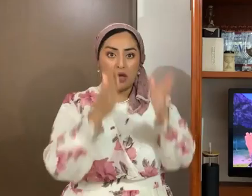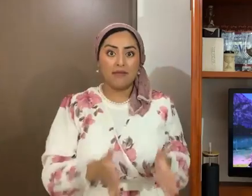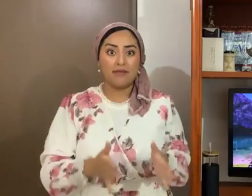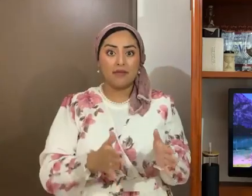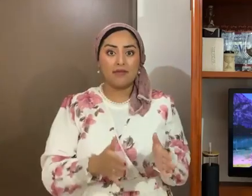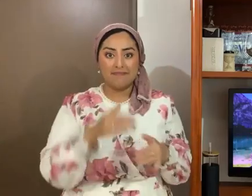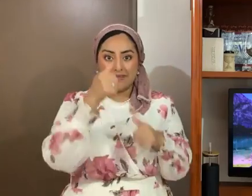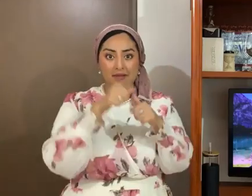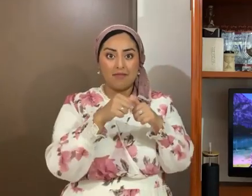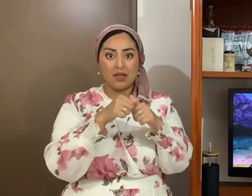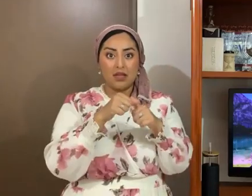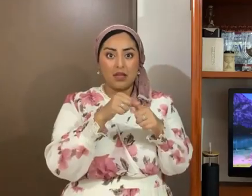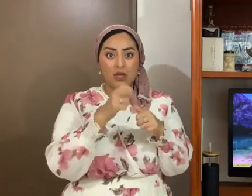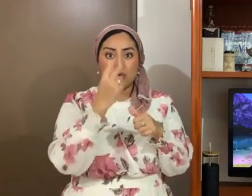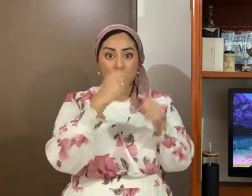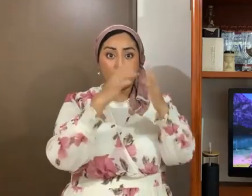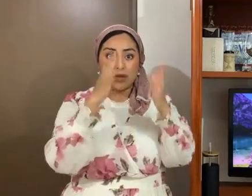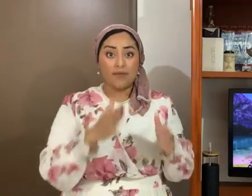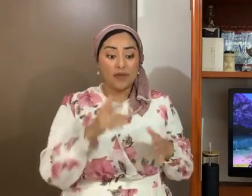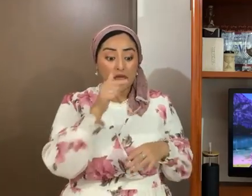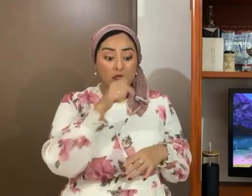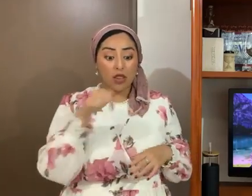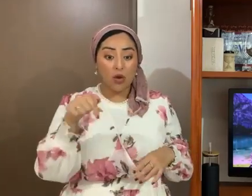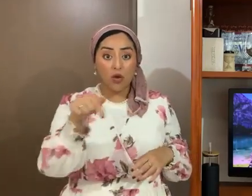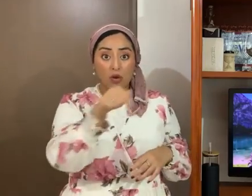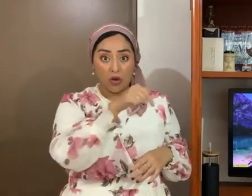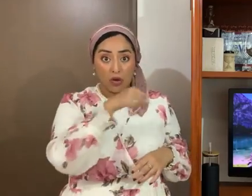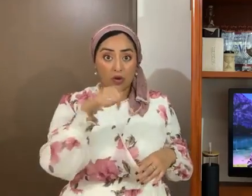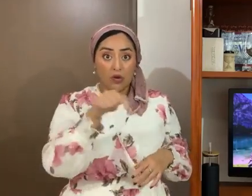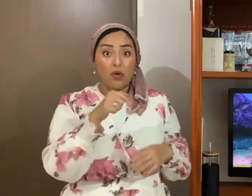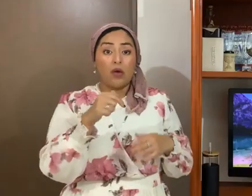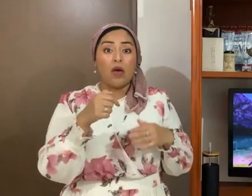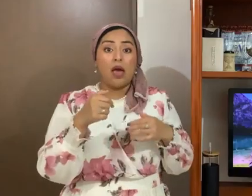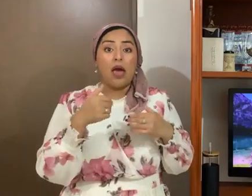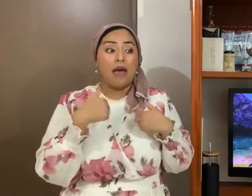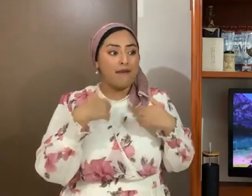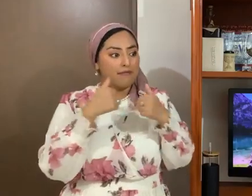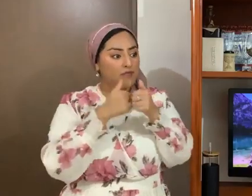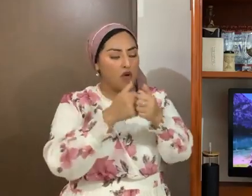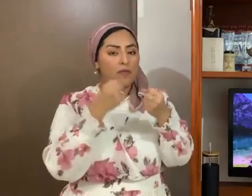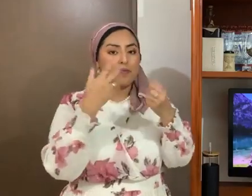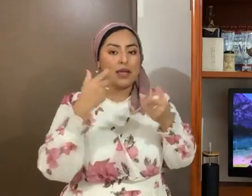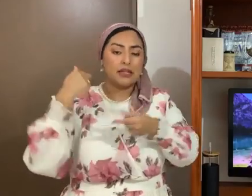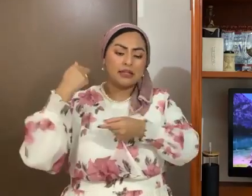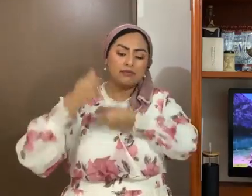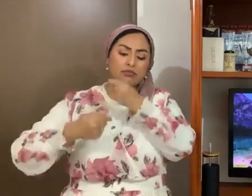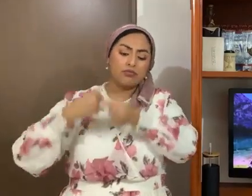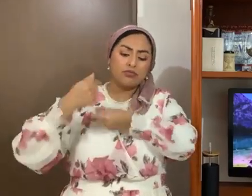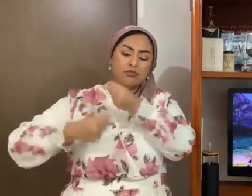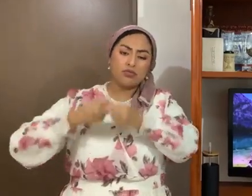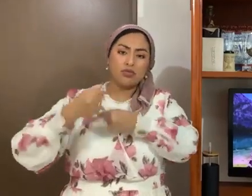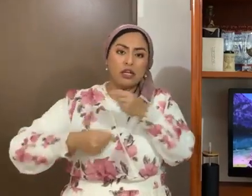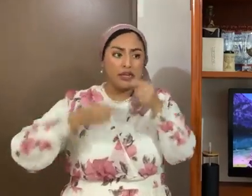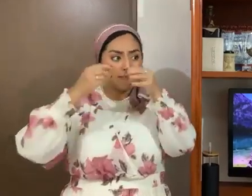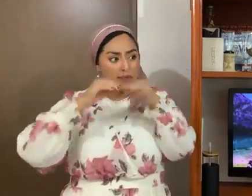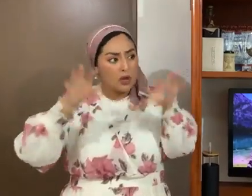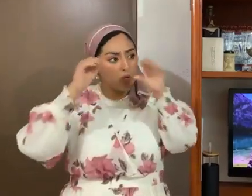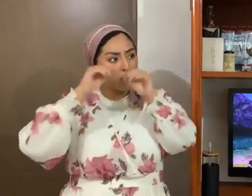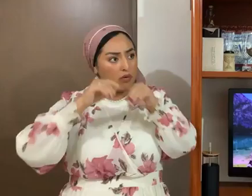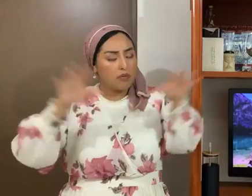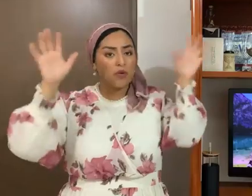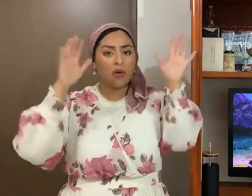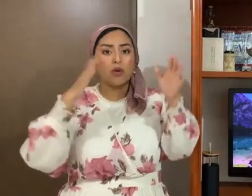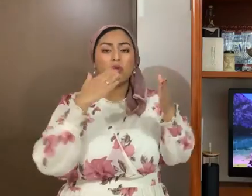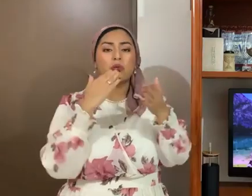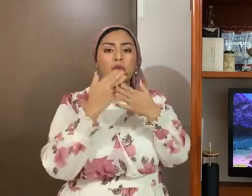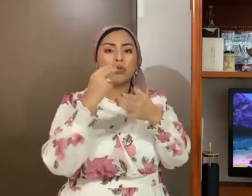ser enviados, ¿sí? Y esos a su vez han seguido generaciones tras generaciones proclamando la